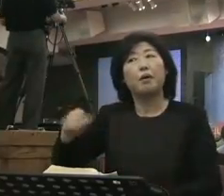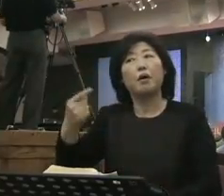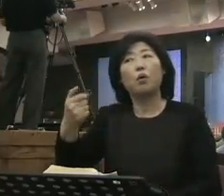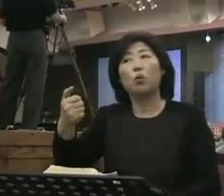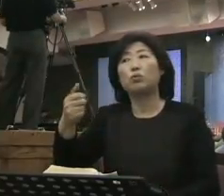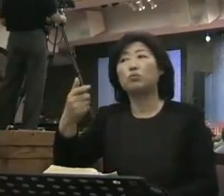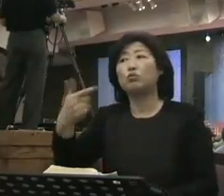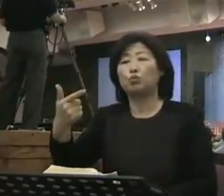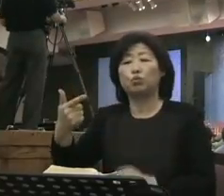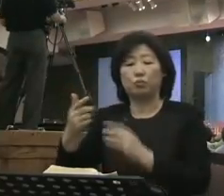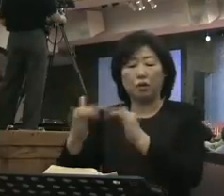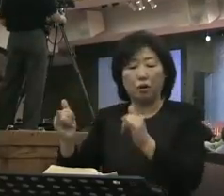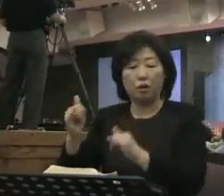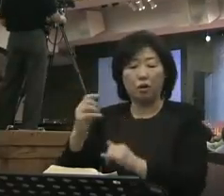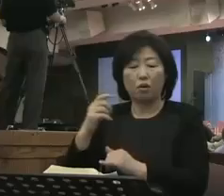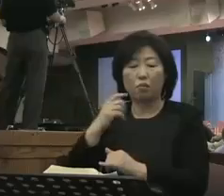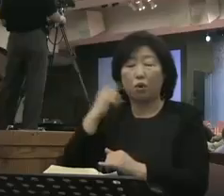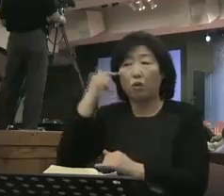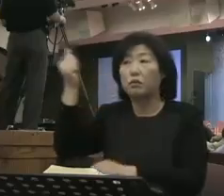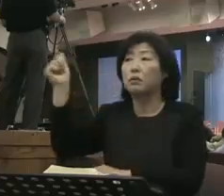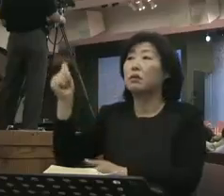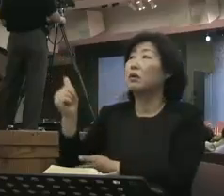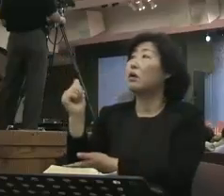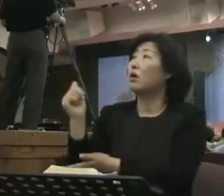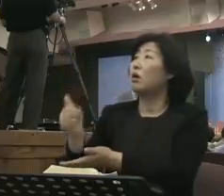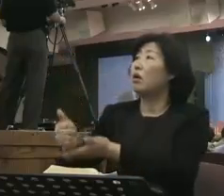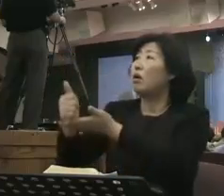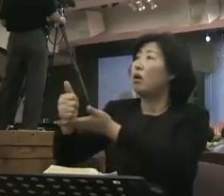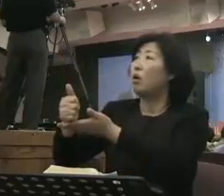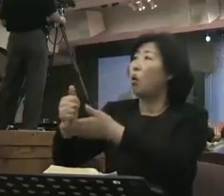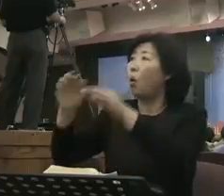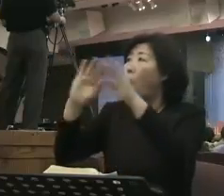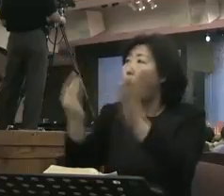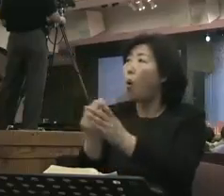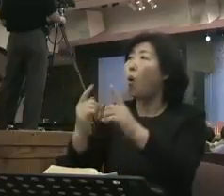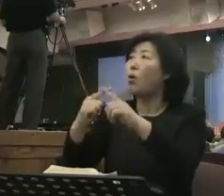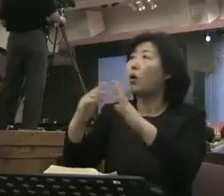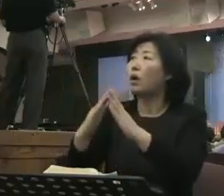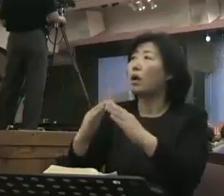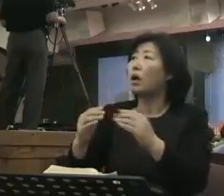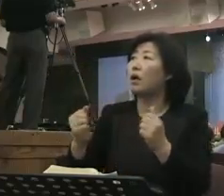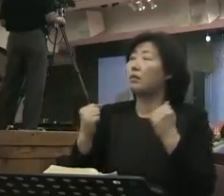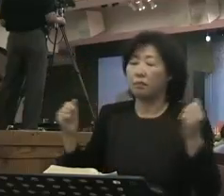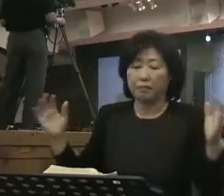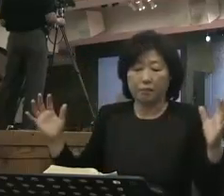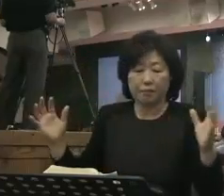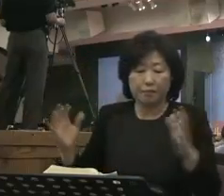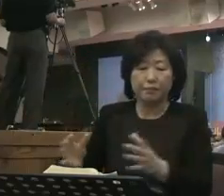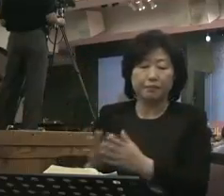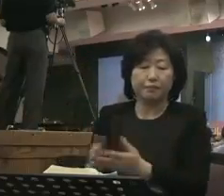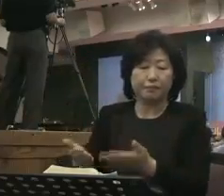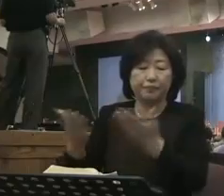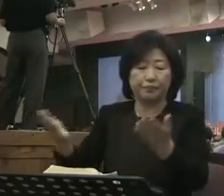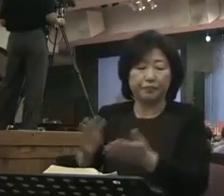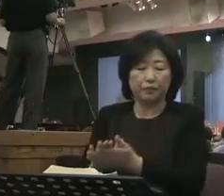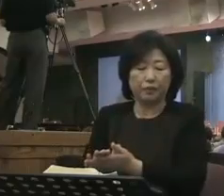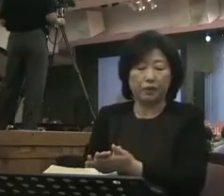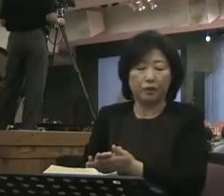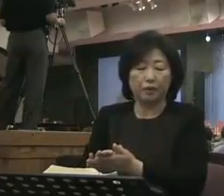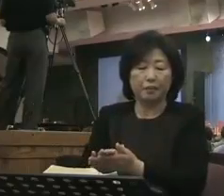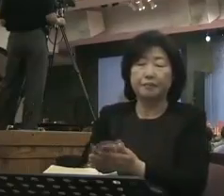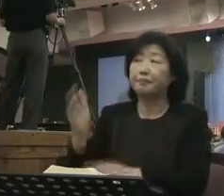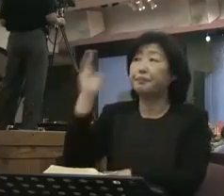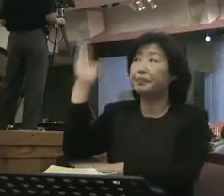156명의 우리 목회자들을 섬기시려고 온 교회가 힘을 합해 주셔서 칼세의 날을 잘 치를 수가